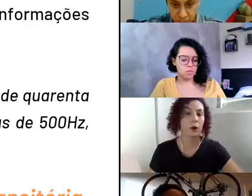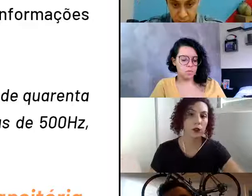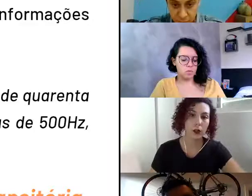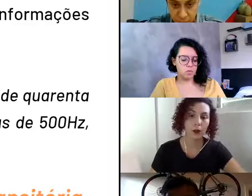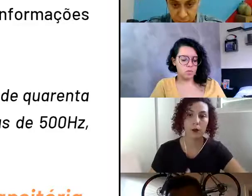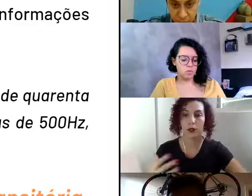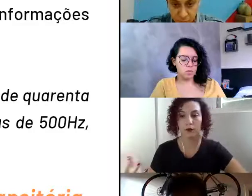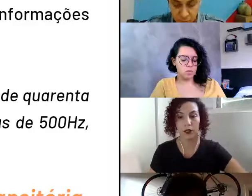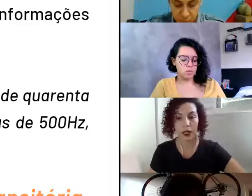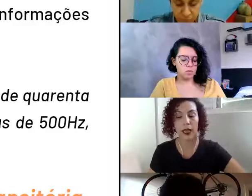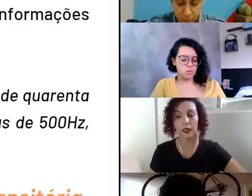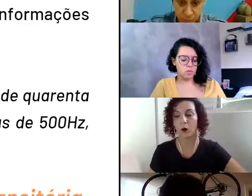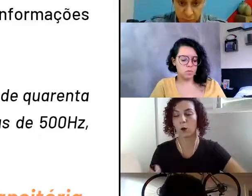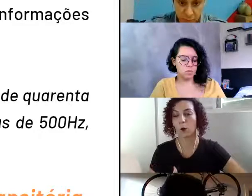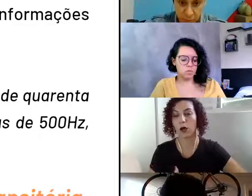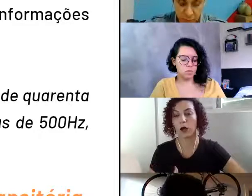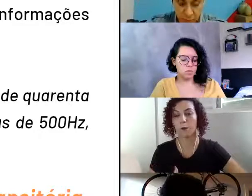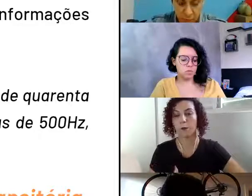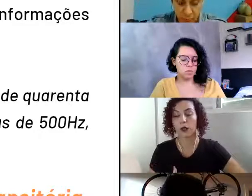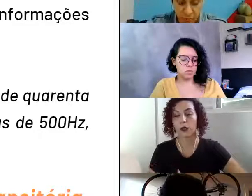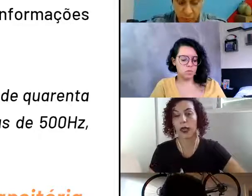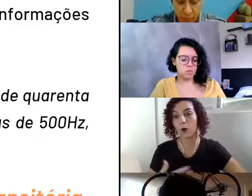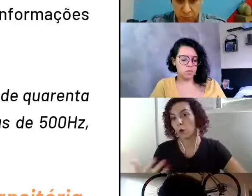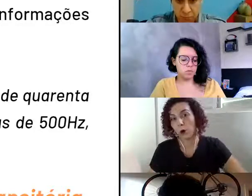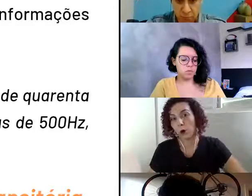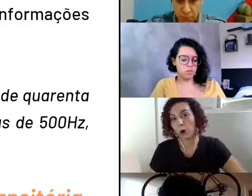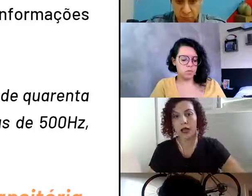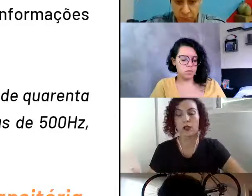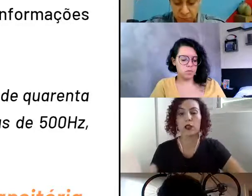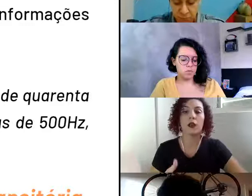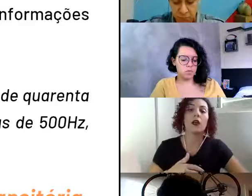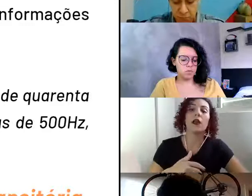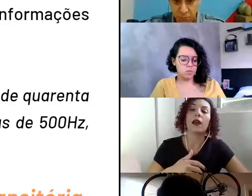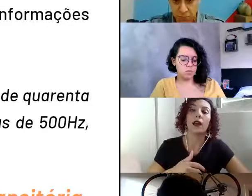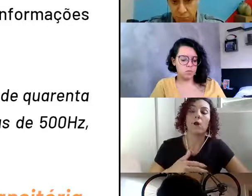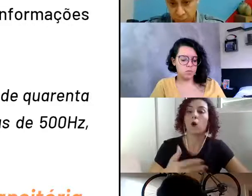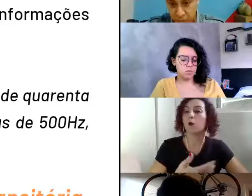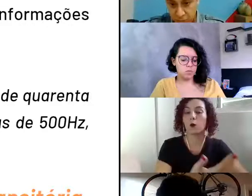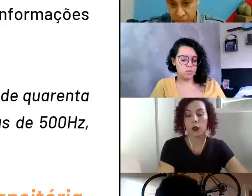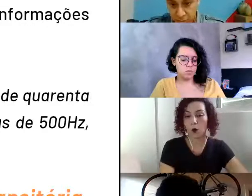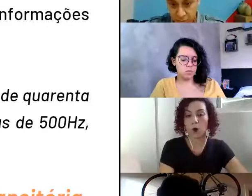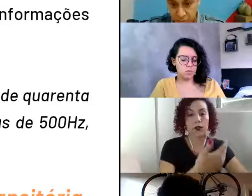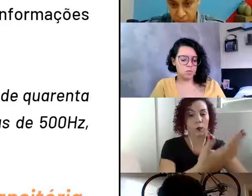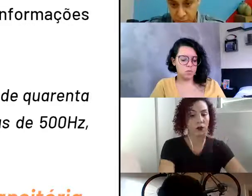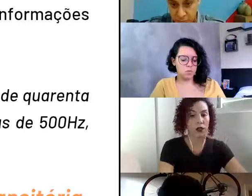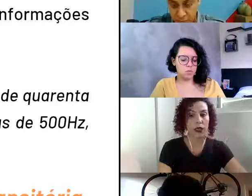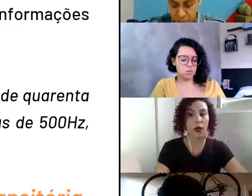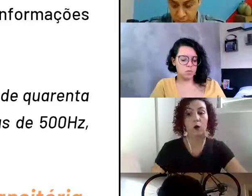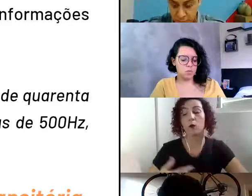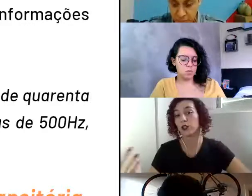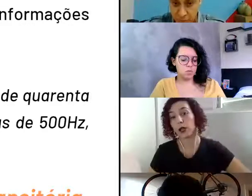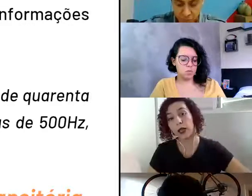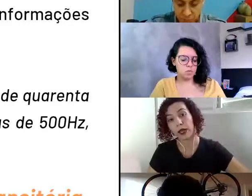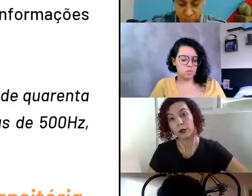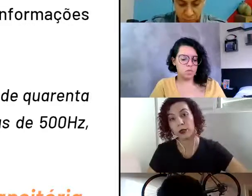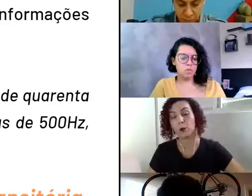a mãe pode ter pego na gravidez, alguma, né, comorbidade, com alguma outra coisa, uma infecção,